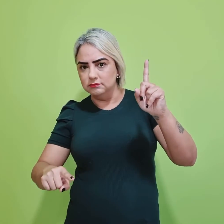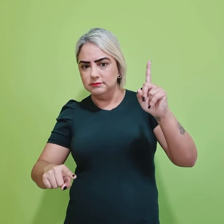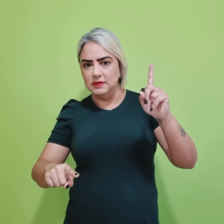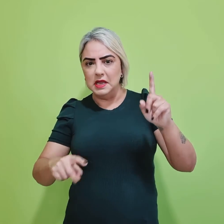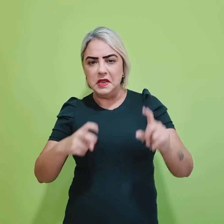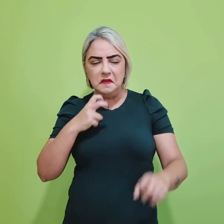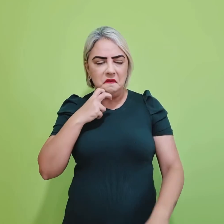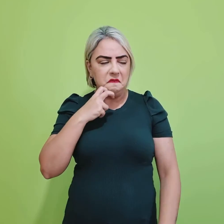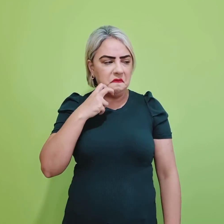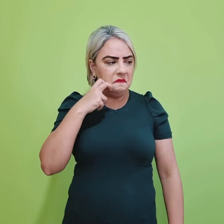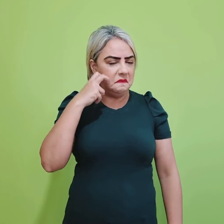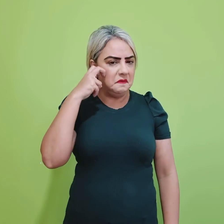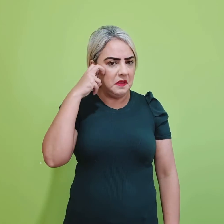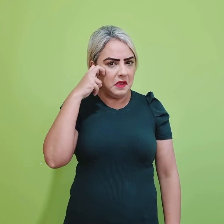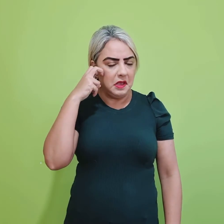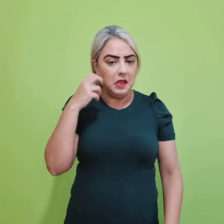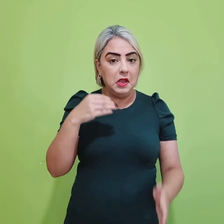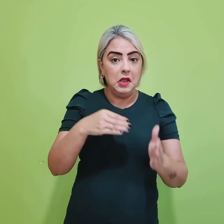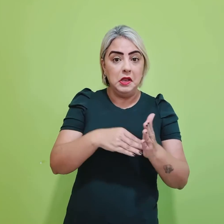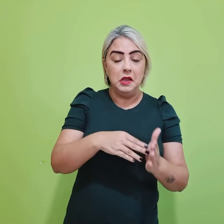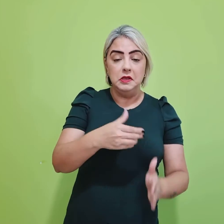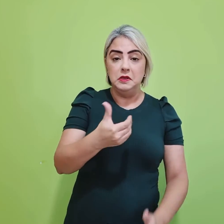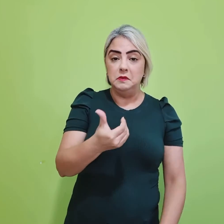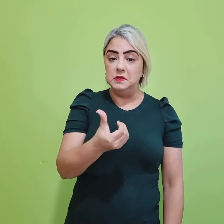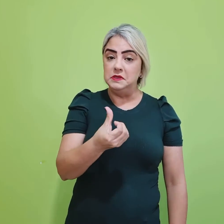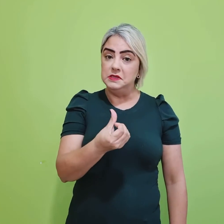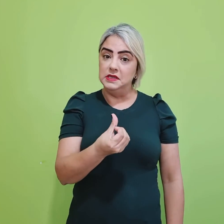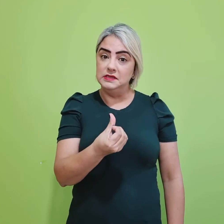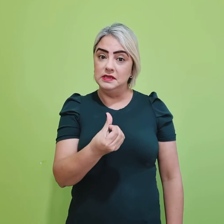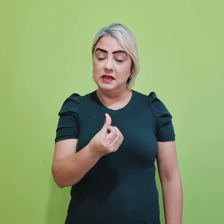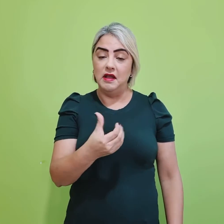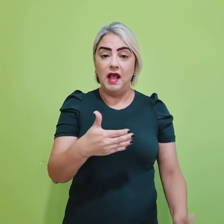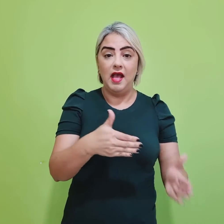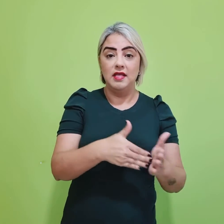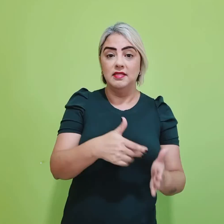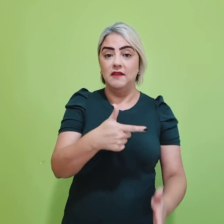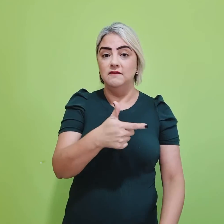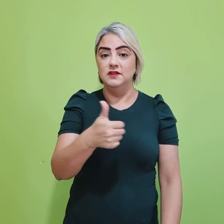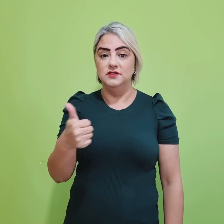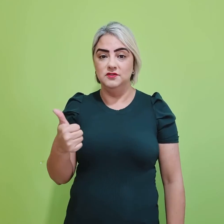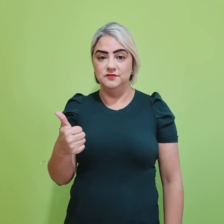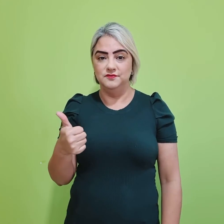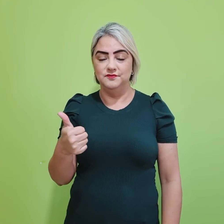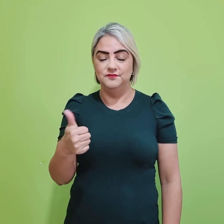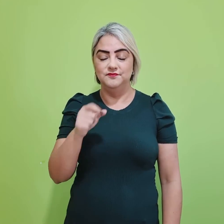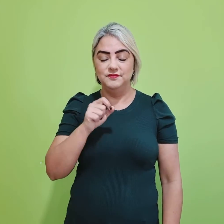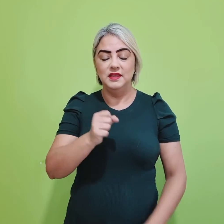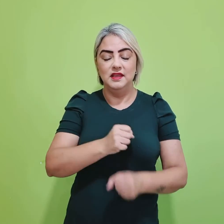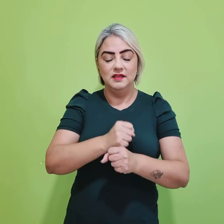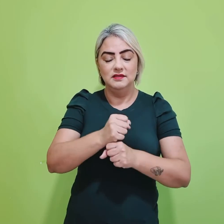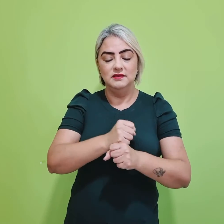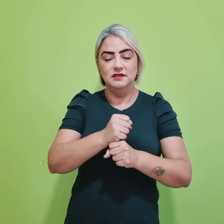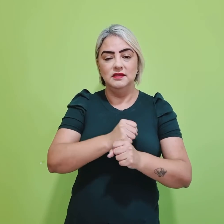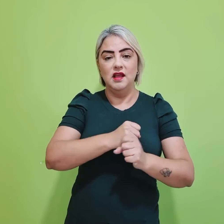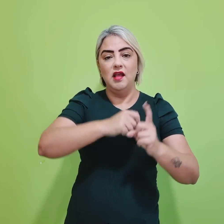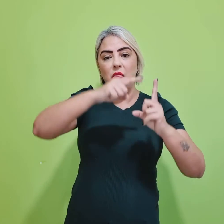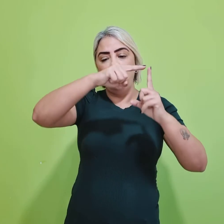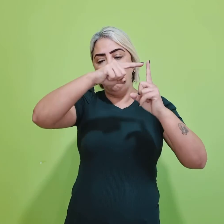e vergonhosamente entre 2016 e 2021. Este ano caiu mais